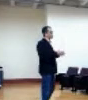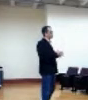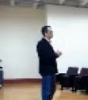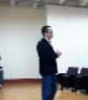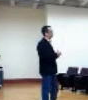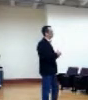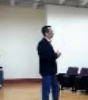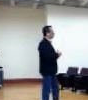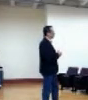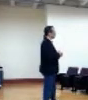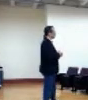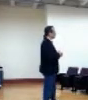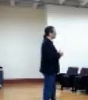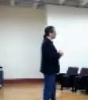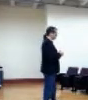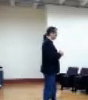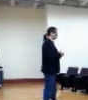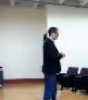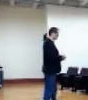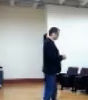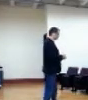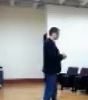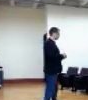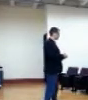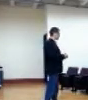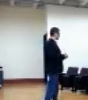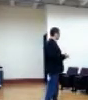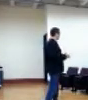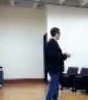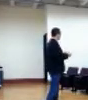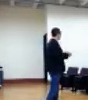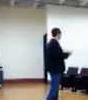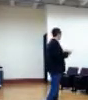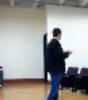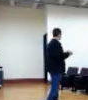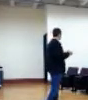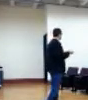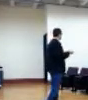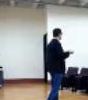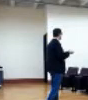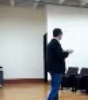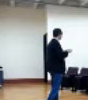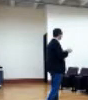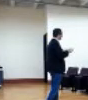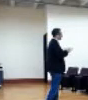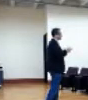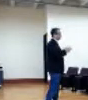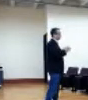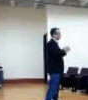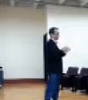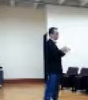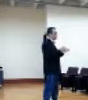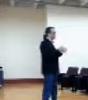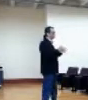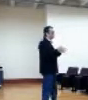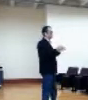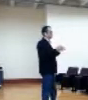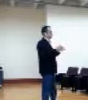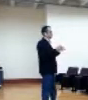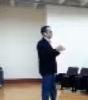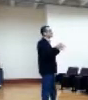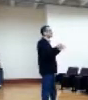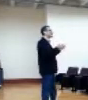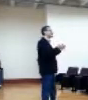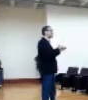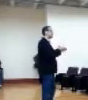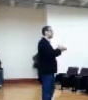es muy diferente al de nosotros los oyentes, por ser muy abstracta la matemática. Y me dijo, yo soy ingeniero electrónico, pero soy sordo por